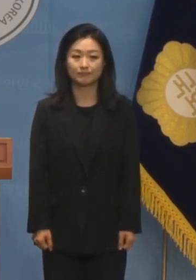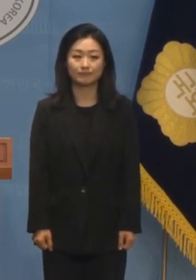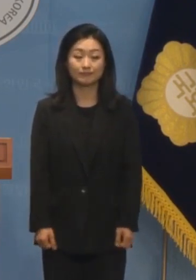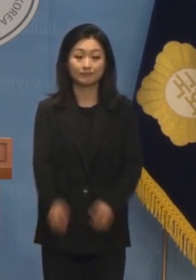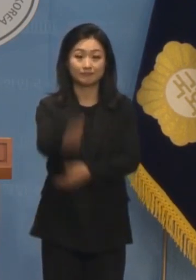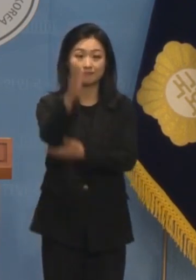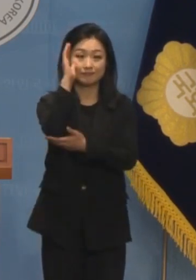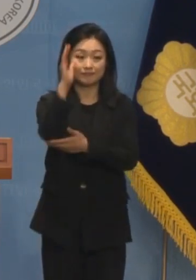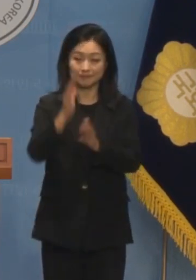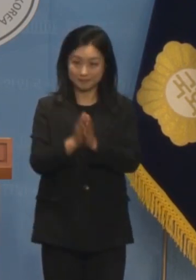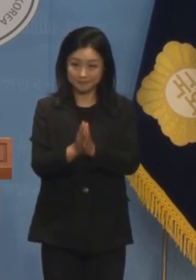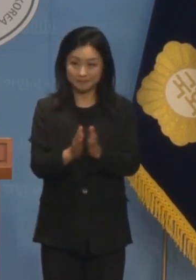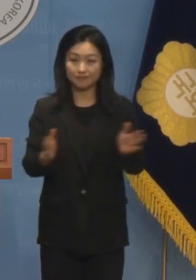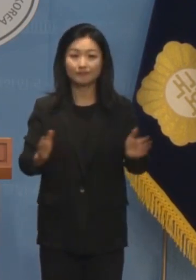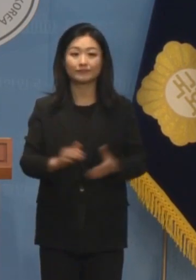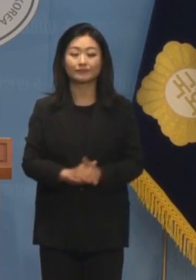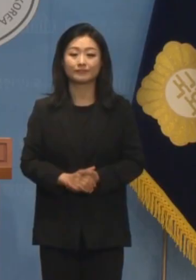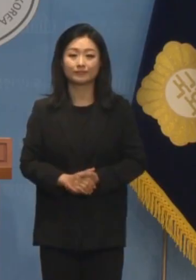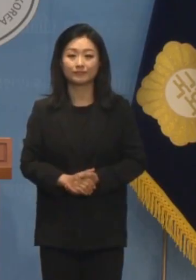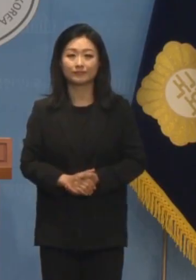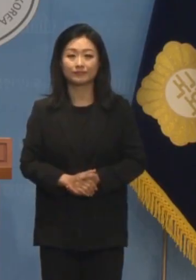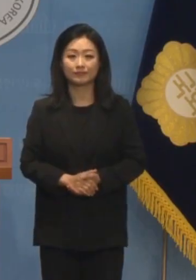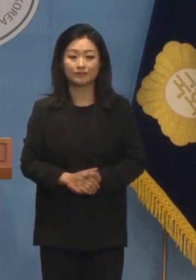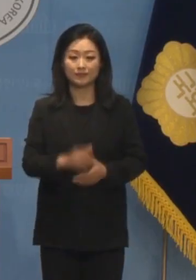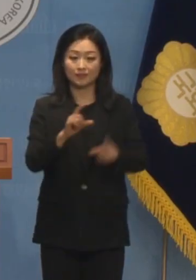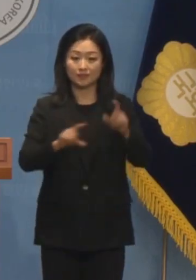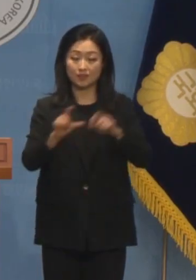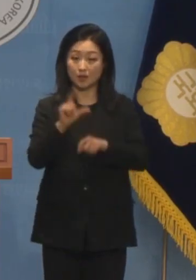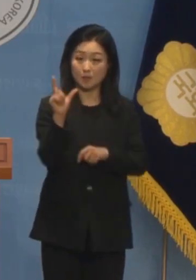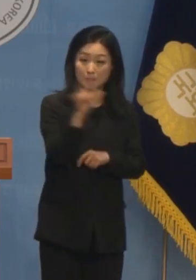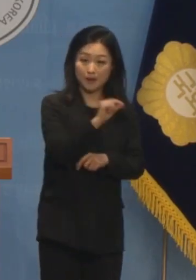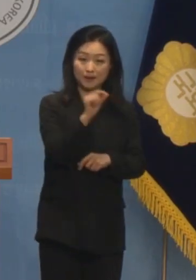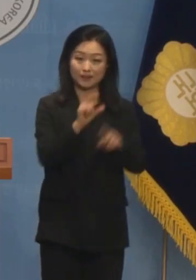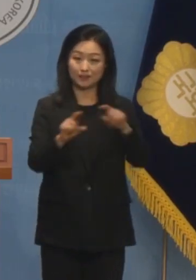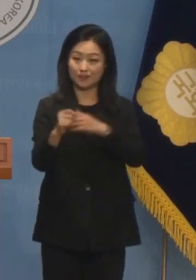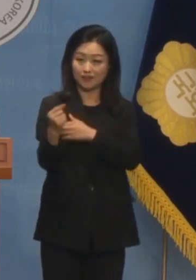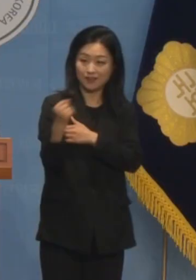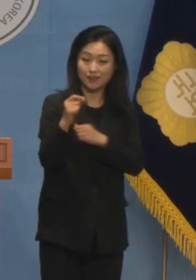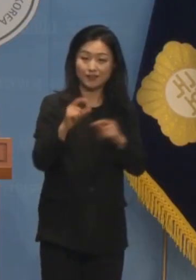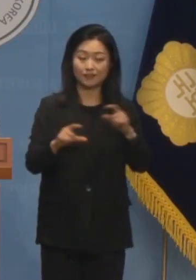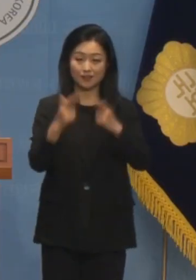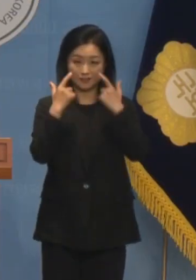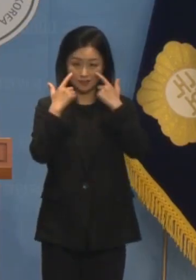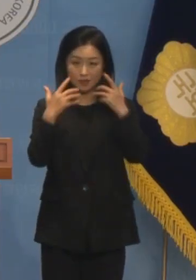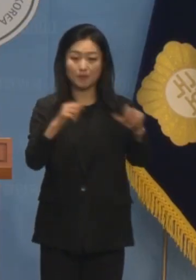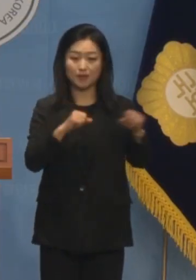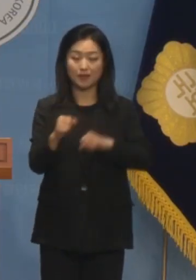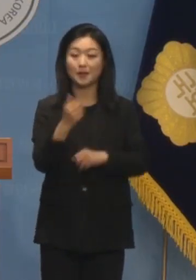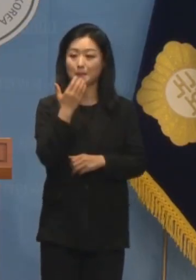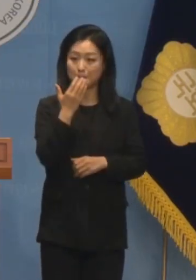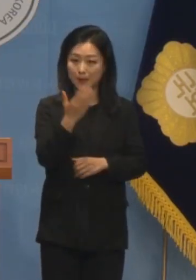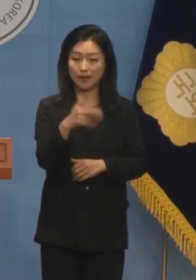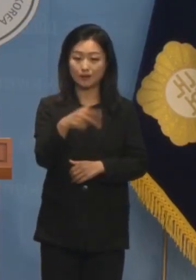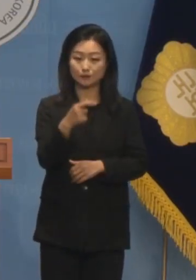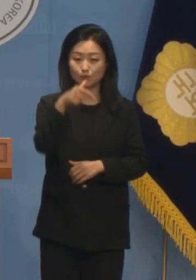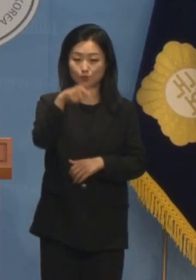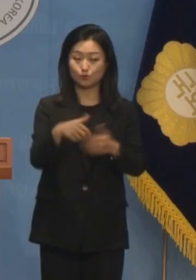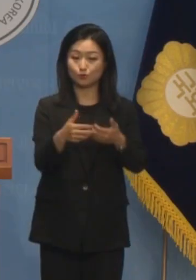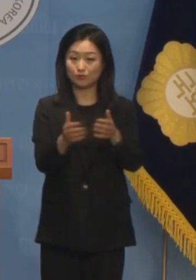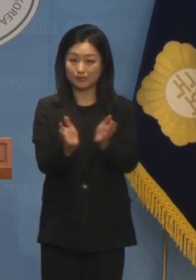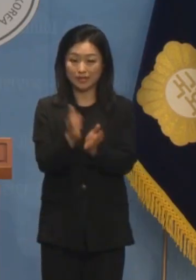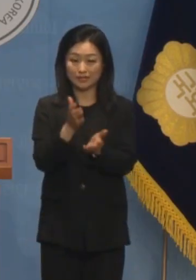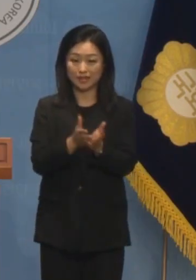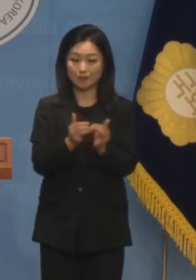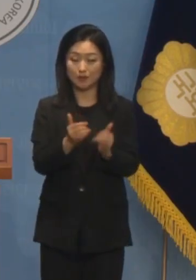브리핑 시작하겠습니다. 더 빠르게, 더 강하게, 더 선명하게 행동하겠습니다. 조국혁신당